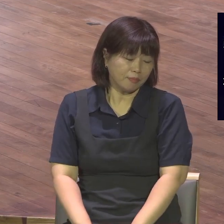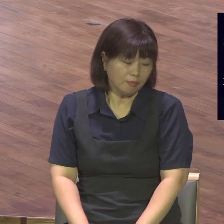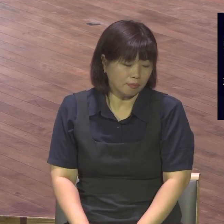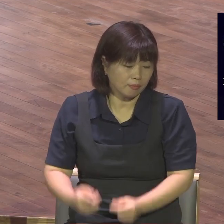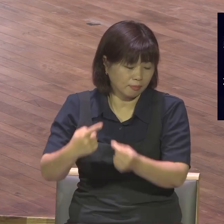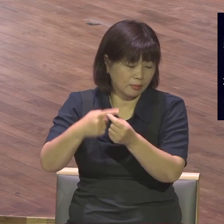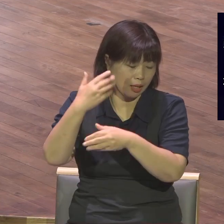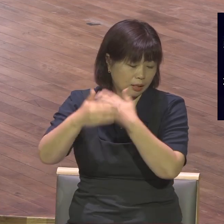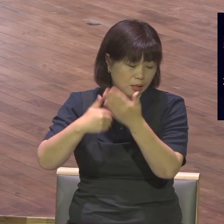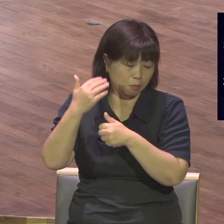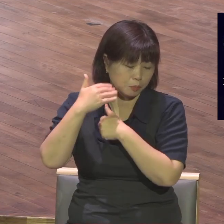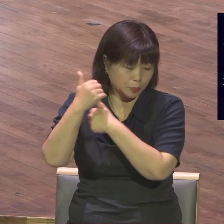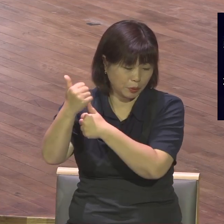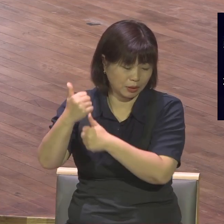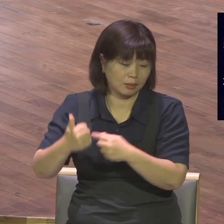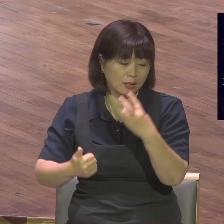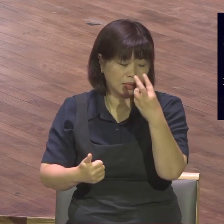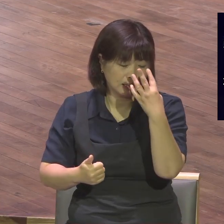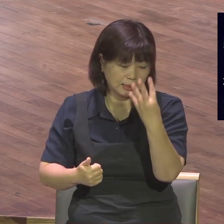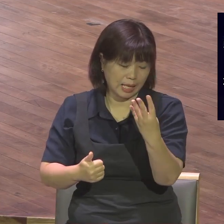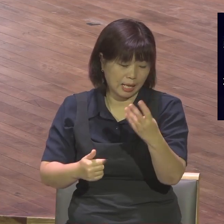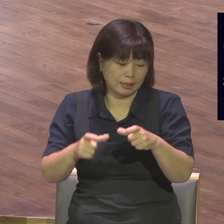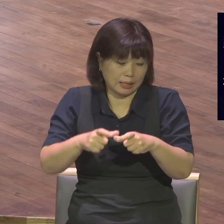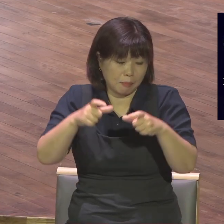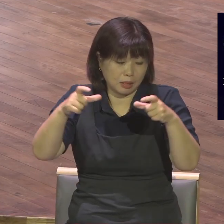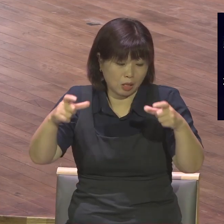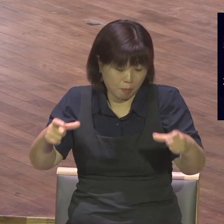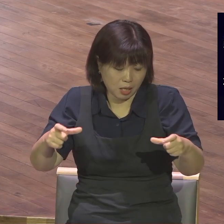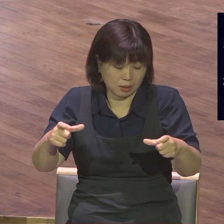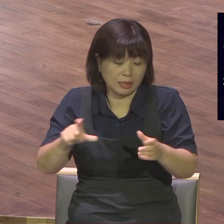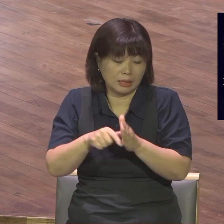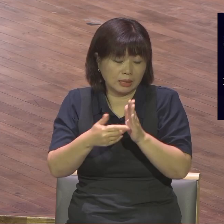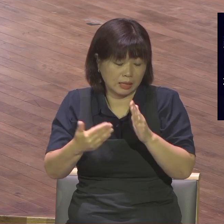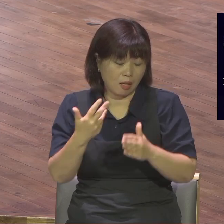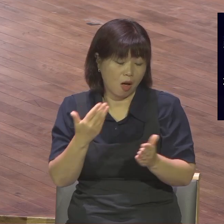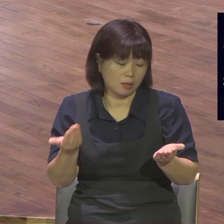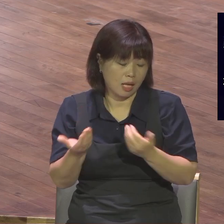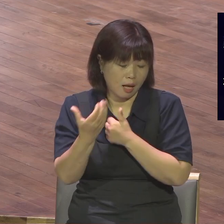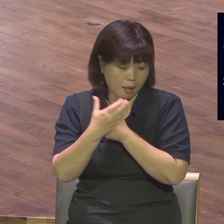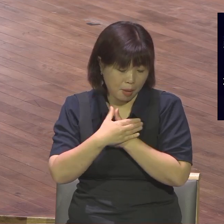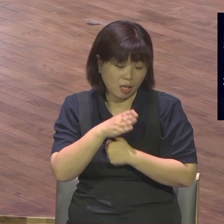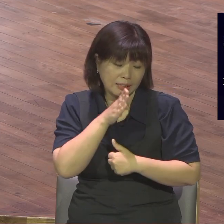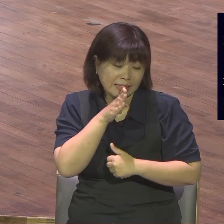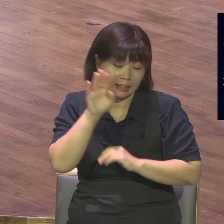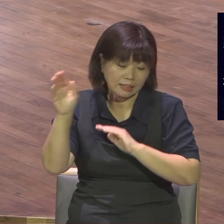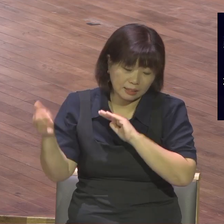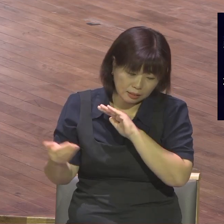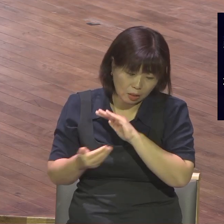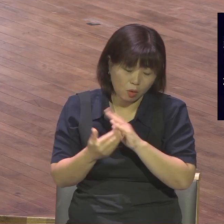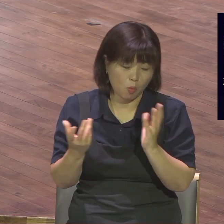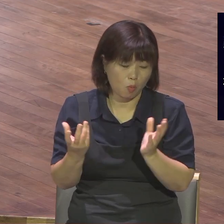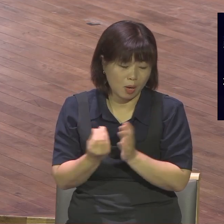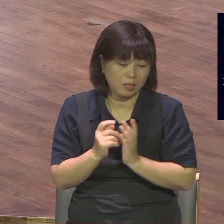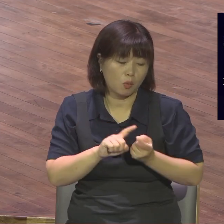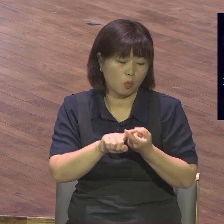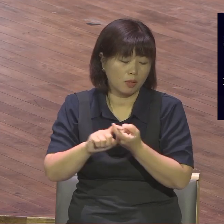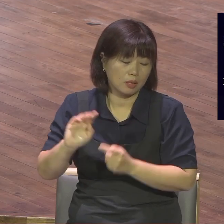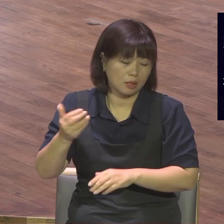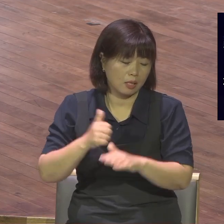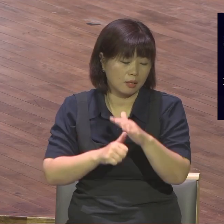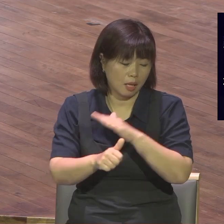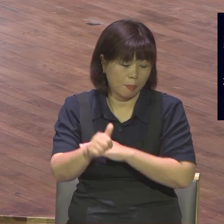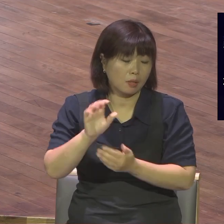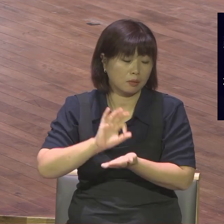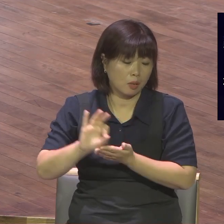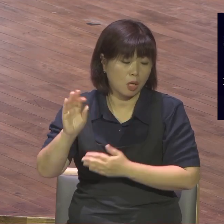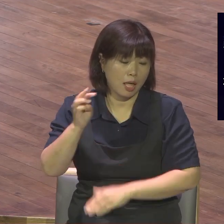시대의 영적 파수꾼으로 하나님께서 나를 부르셨다는 사실을 깨닫고 거룩한 씨가 되어 남은 자가 되어 렘넌트가 되어서 하나님의